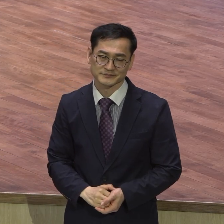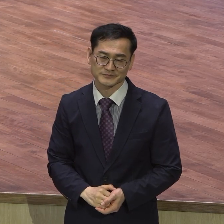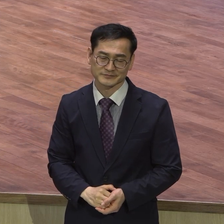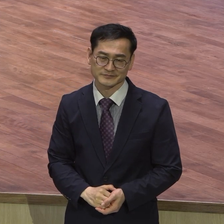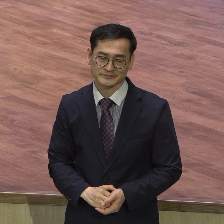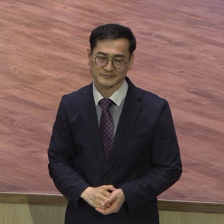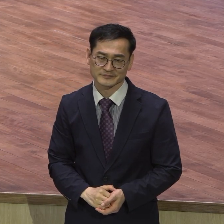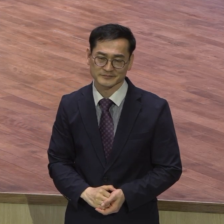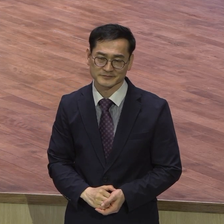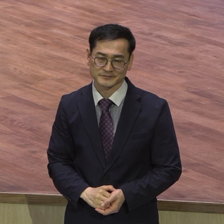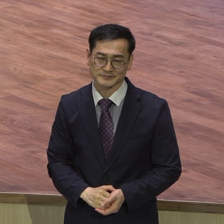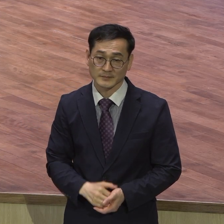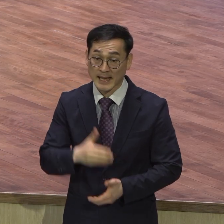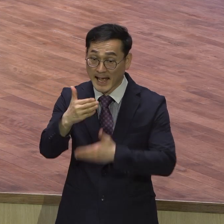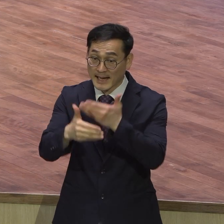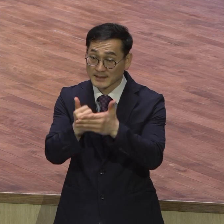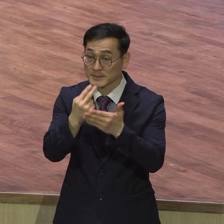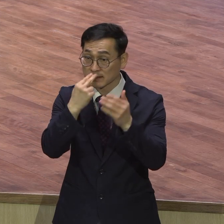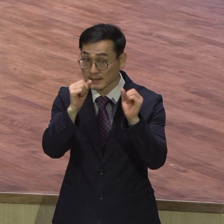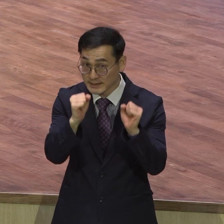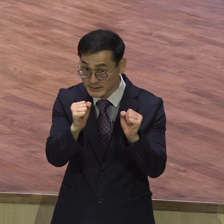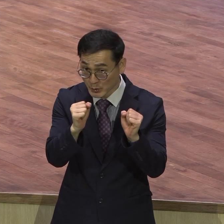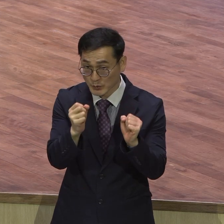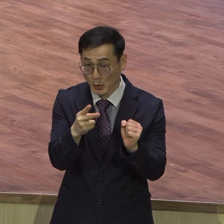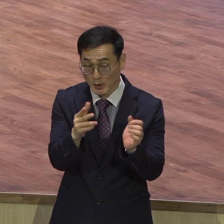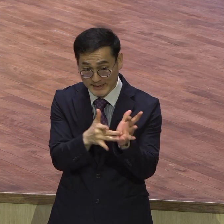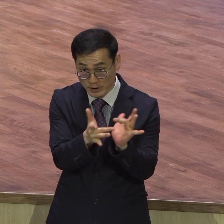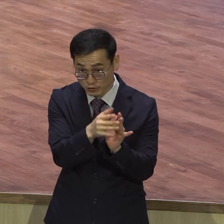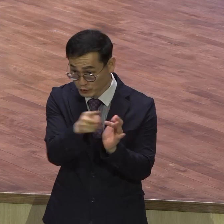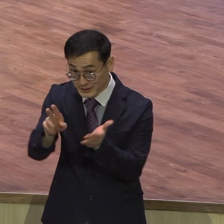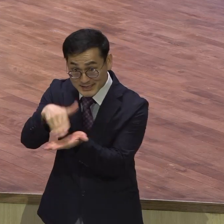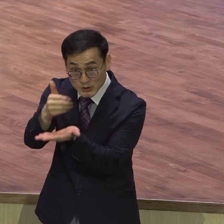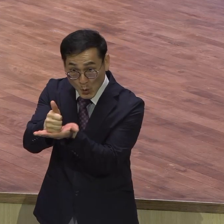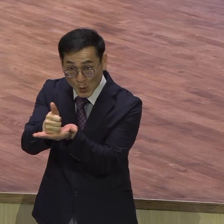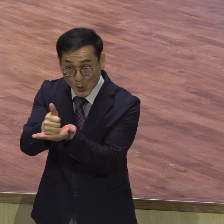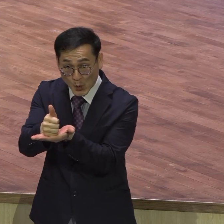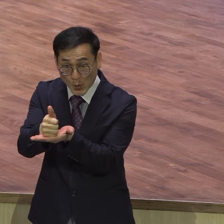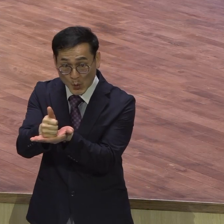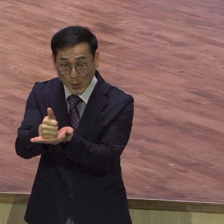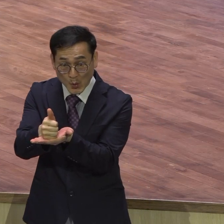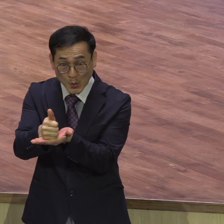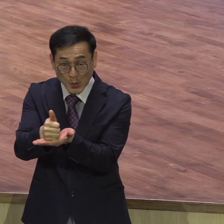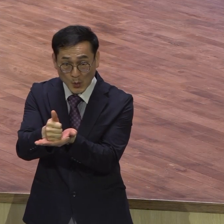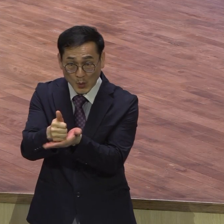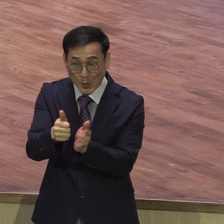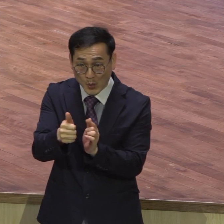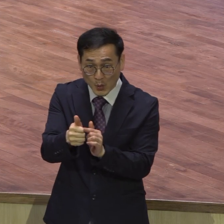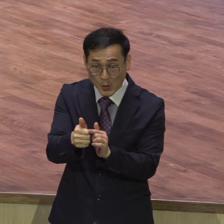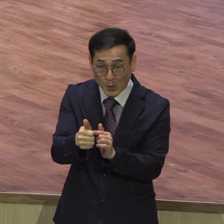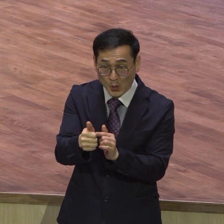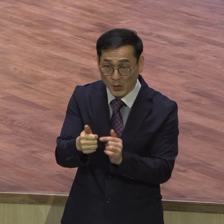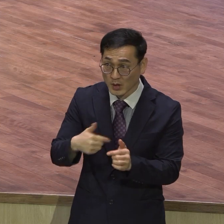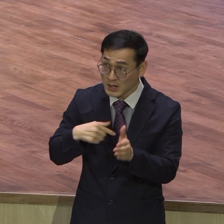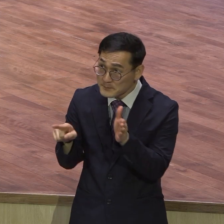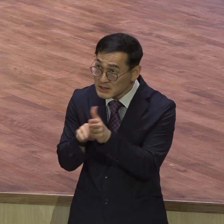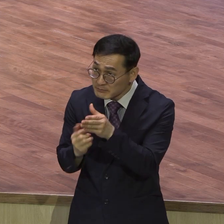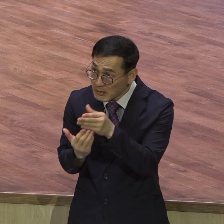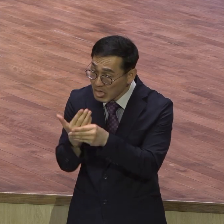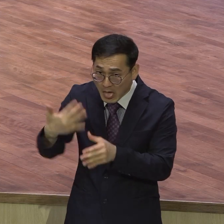하나님의 살아계심과 예수가 그리스도 되심을 안 믿어지면 할 수가 없는 거예요. 절대 못합니다.